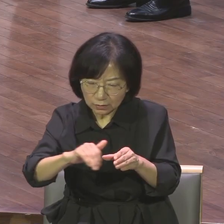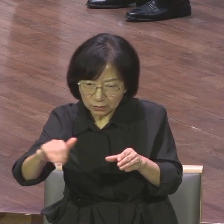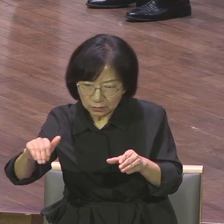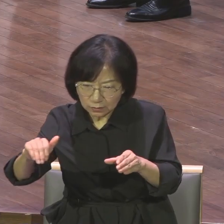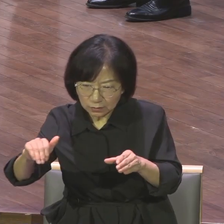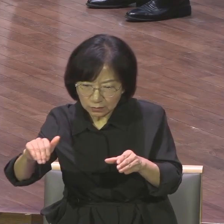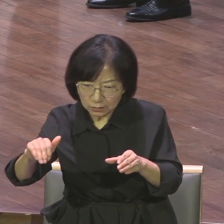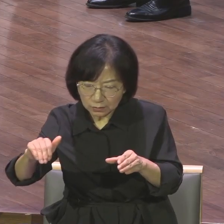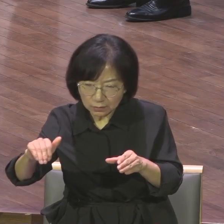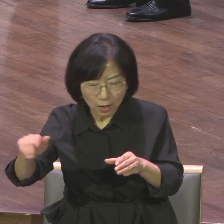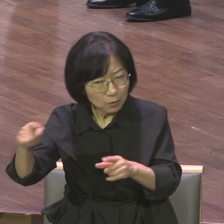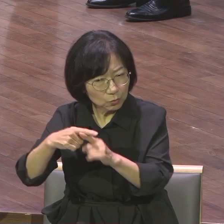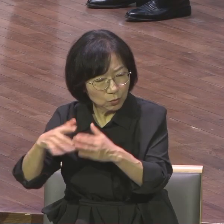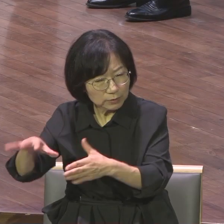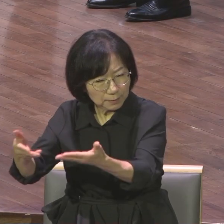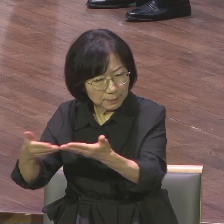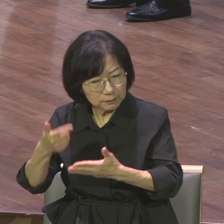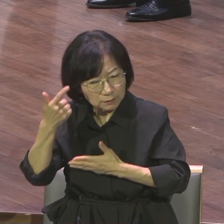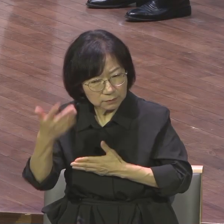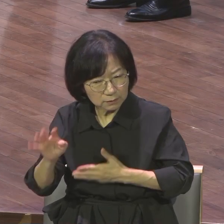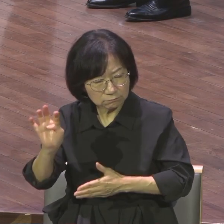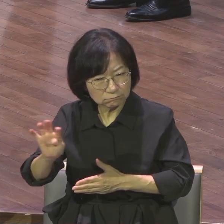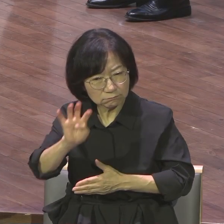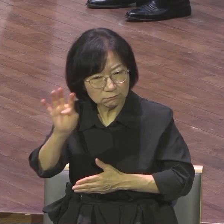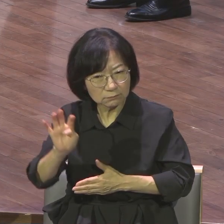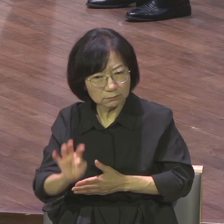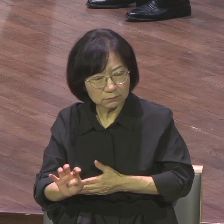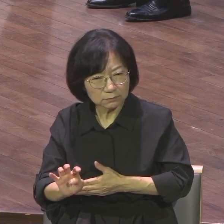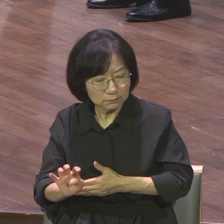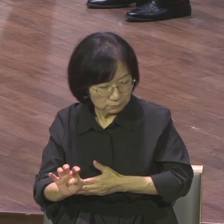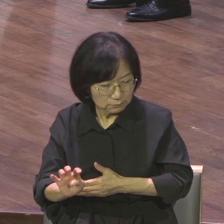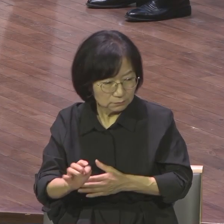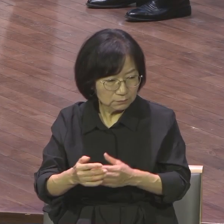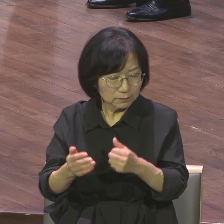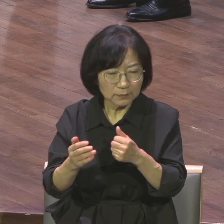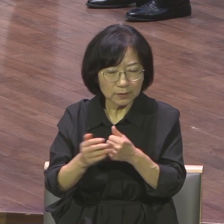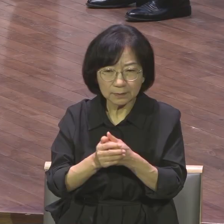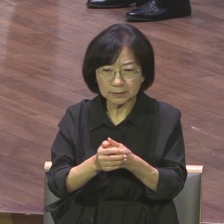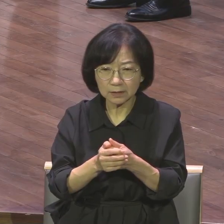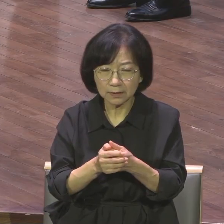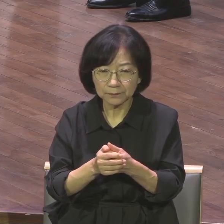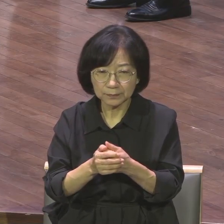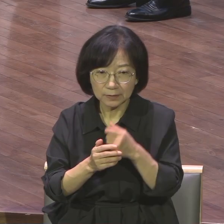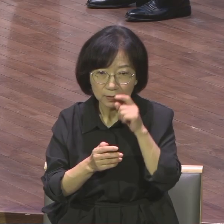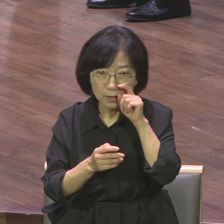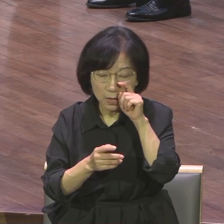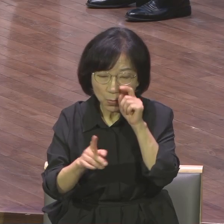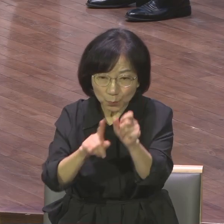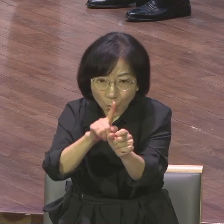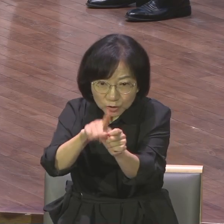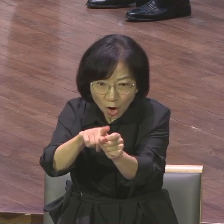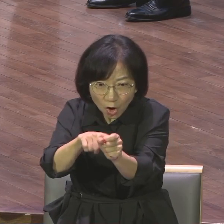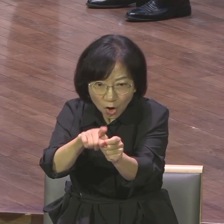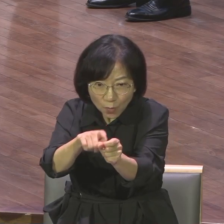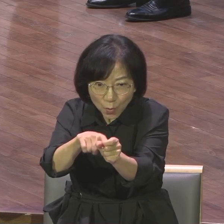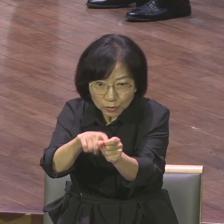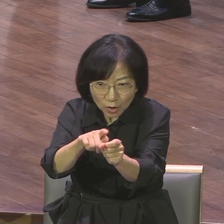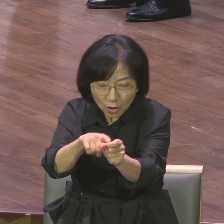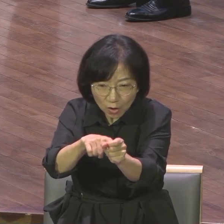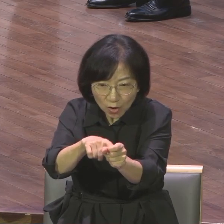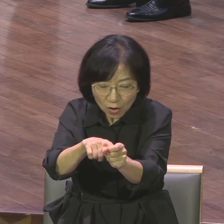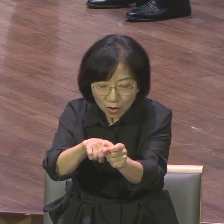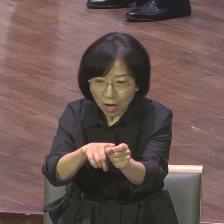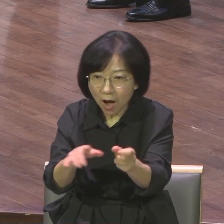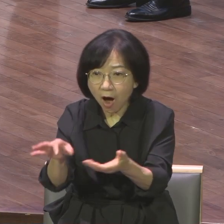들었어요. 여운교회는 단 한 번도 어긴 적이 없습니다. 목적 헌금을 정해주면 그대로 갑니다.